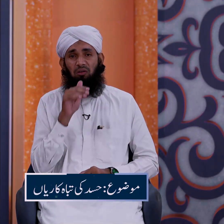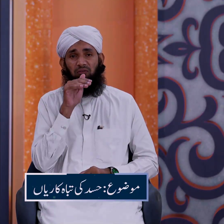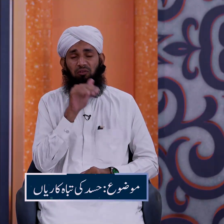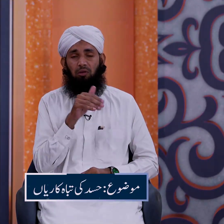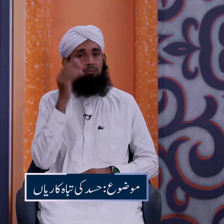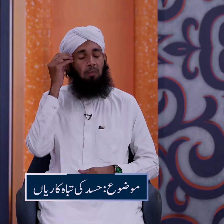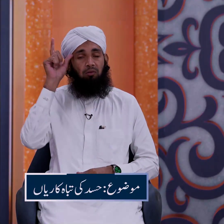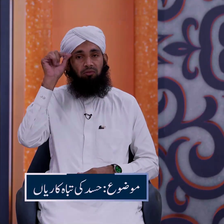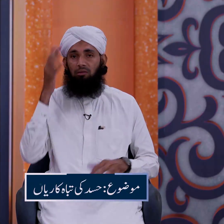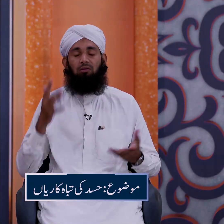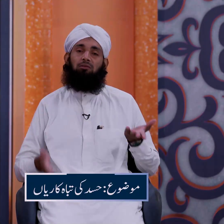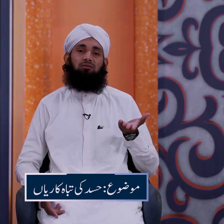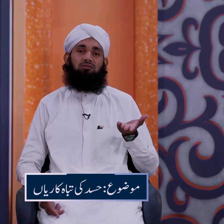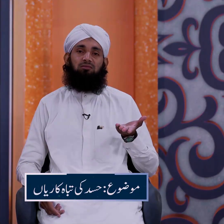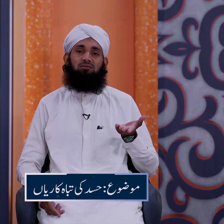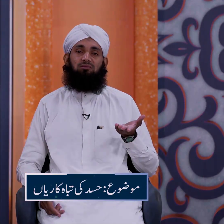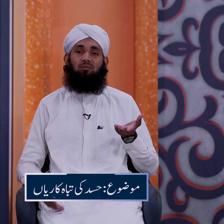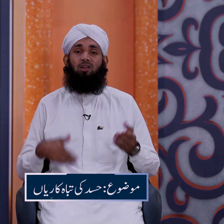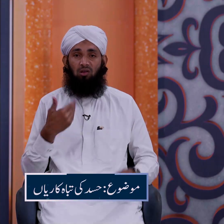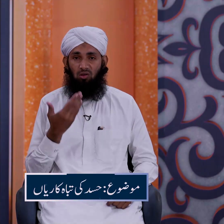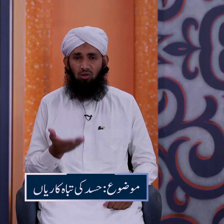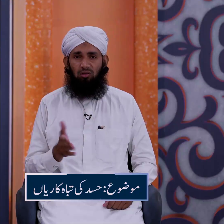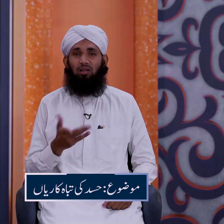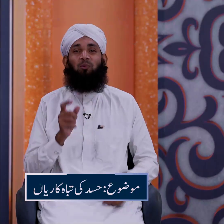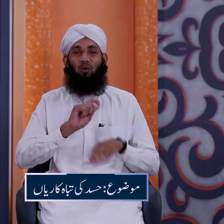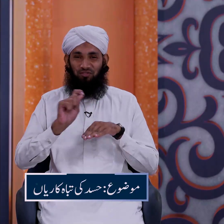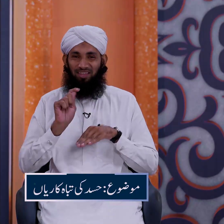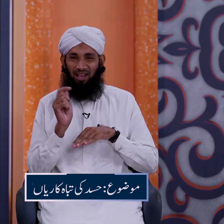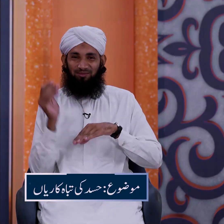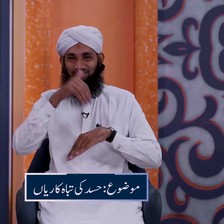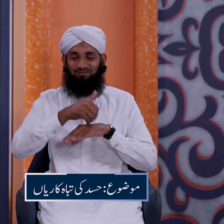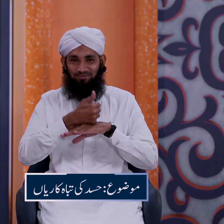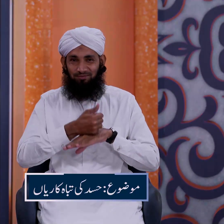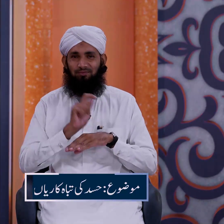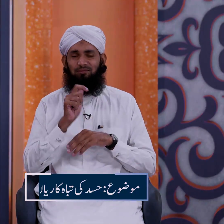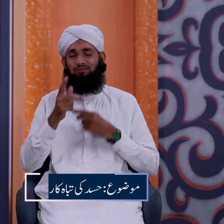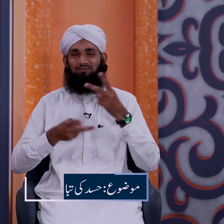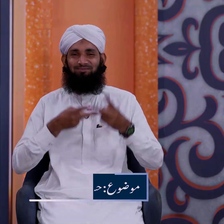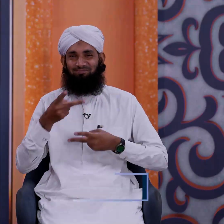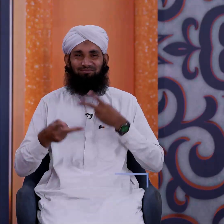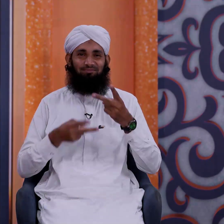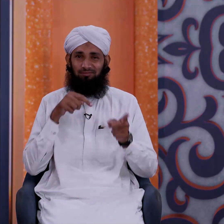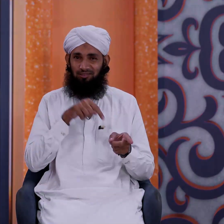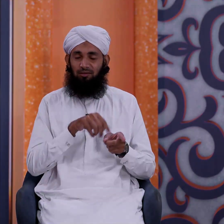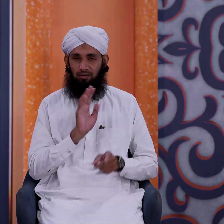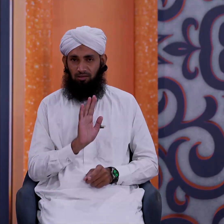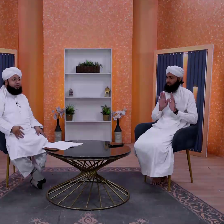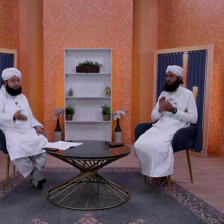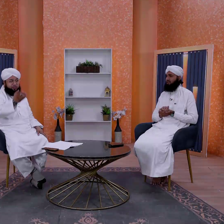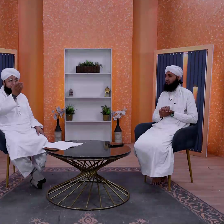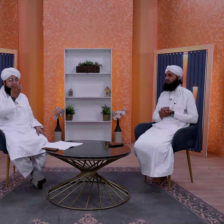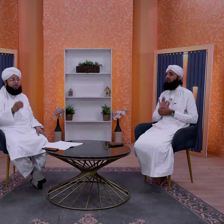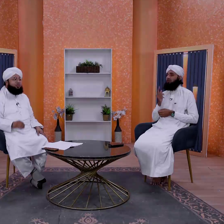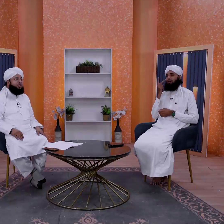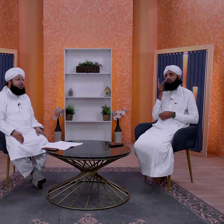کی خبر نہیں ہوتی۔ بعض دفعہ ہم جہاں آفس میں کام کرتے ہیں، ہم جہاں بزنس کرتے ہیں، ہم کچھ بھی کام کر رہے ہیں، ہم